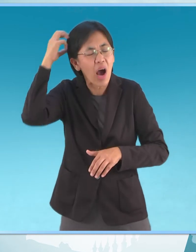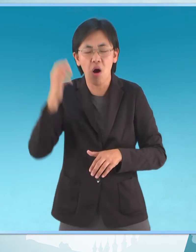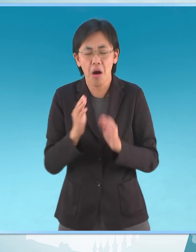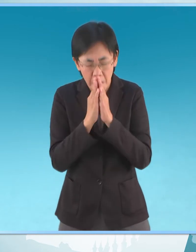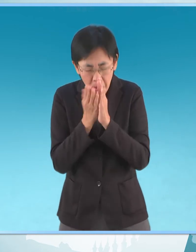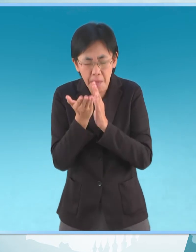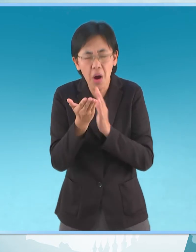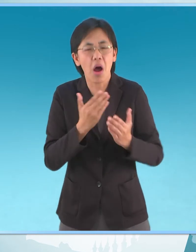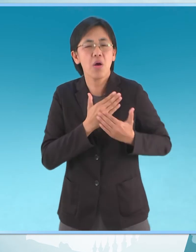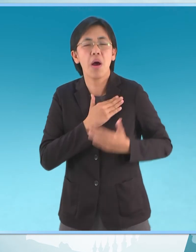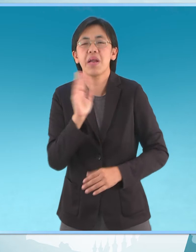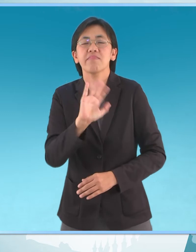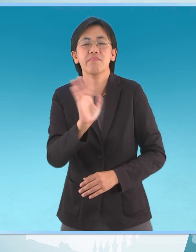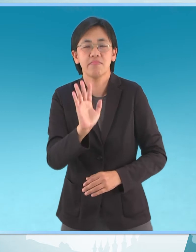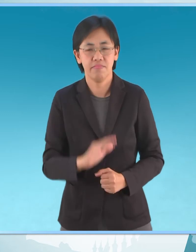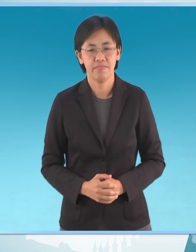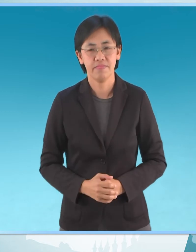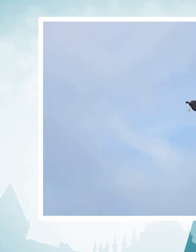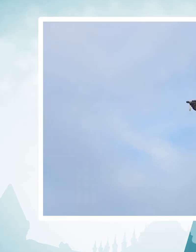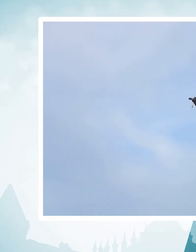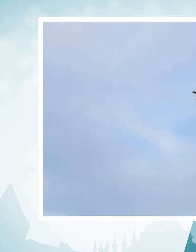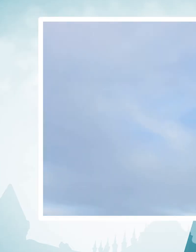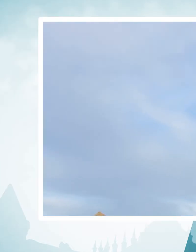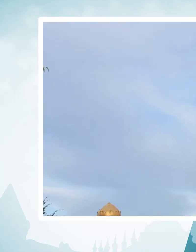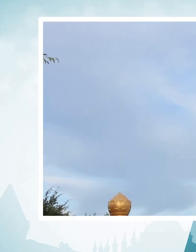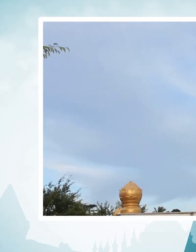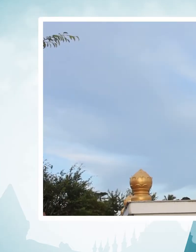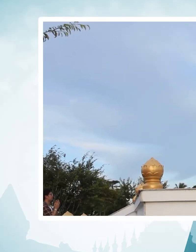มขอพรเรื่องความรักจากพระองค์นั่นเองครับ